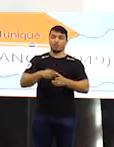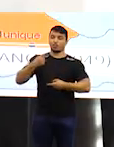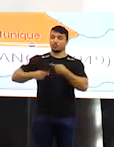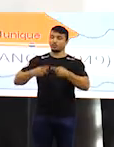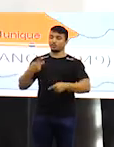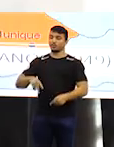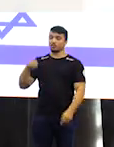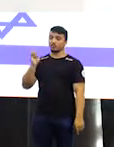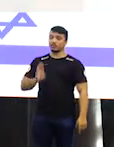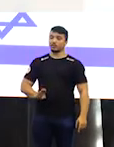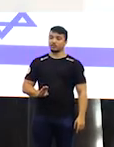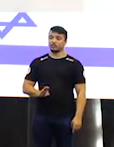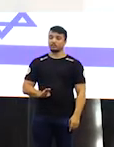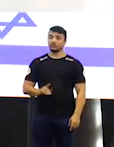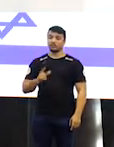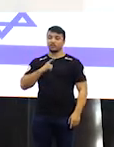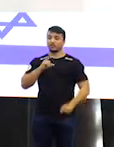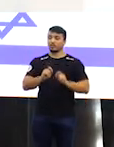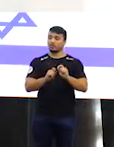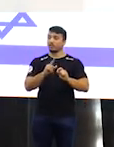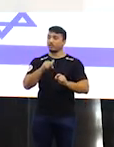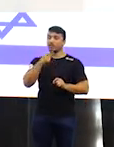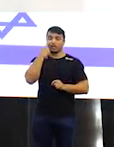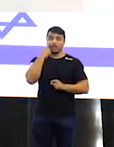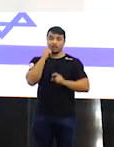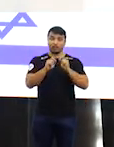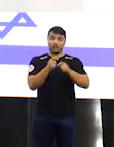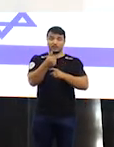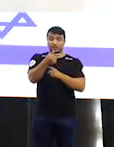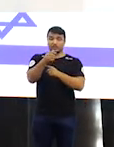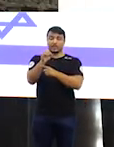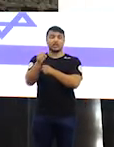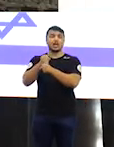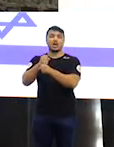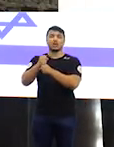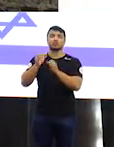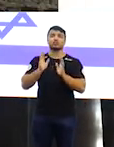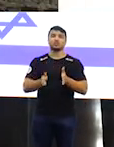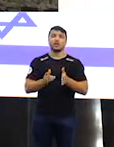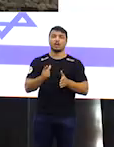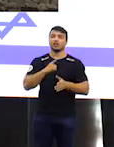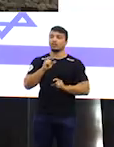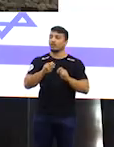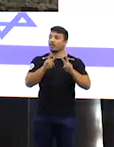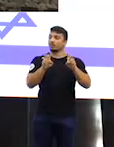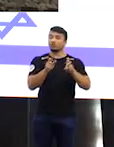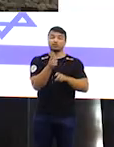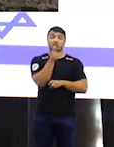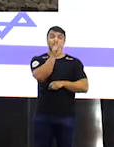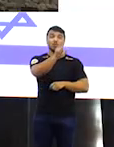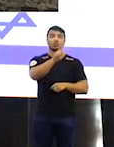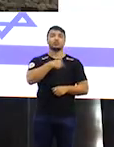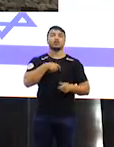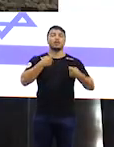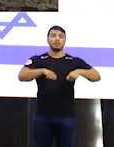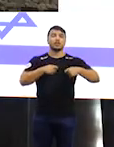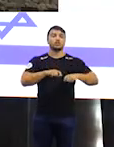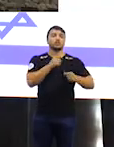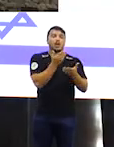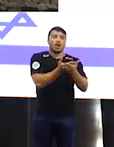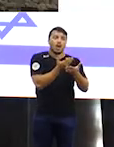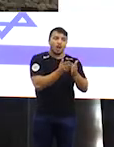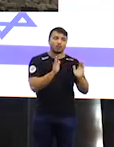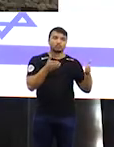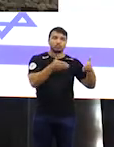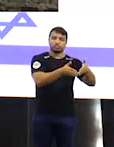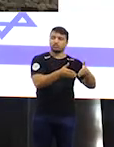Brasil. Nós temos aqui 70 anos, pessoal, é outro assunto. Isso aqui merece uma aula só